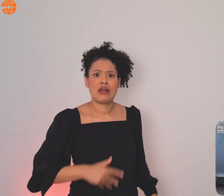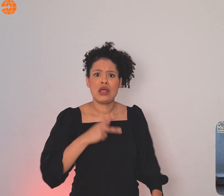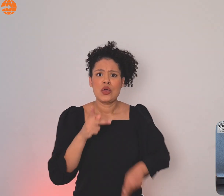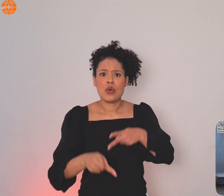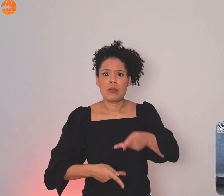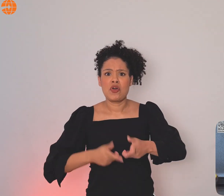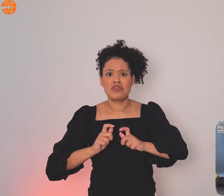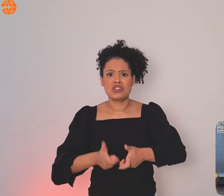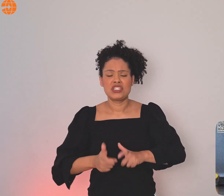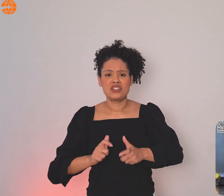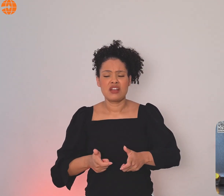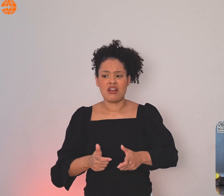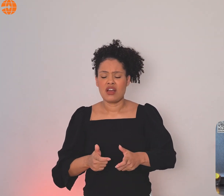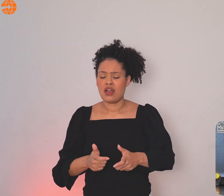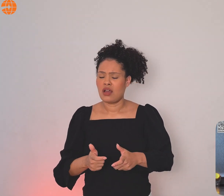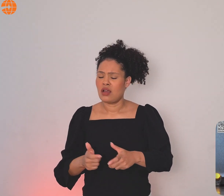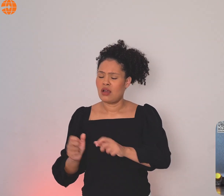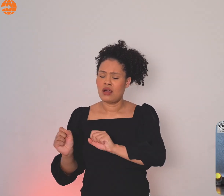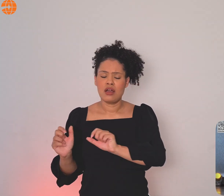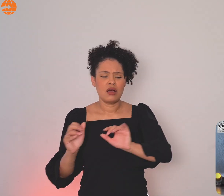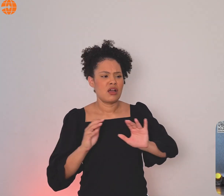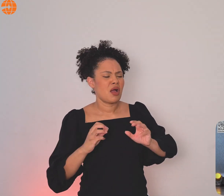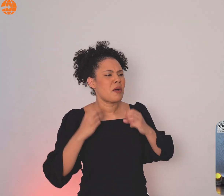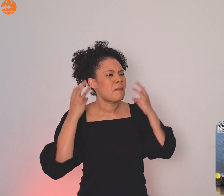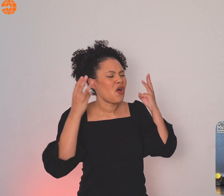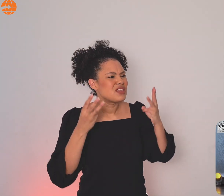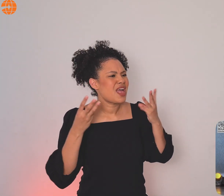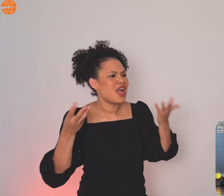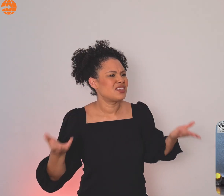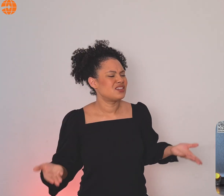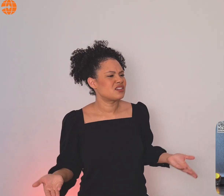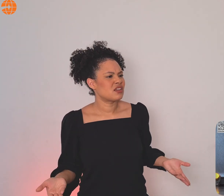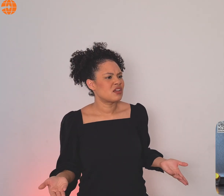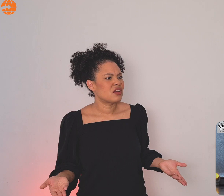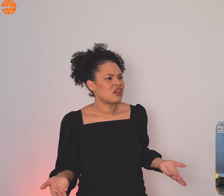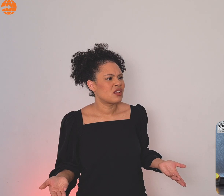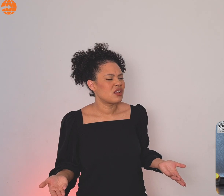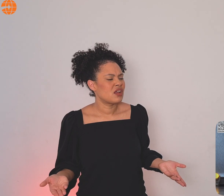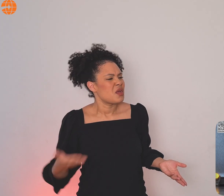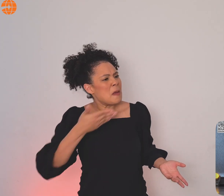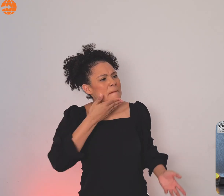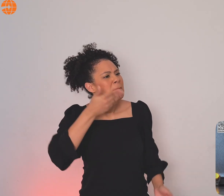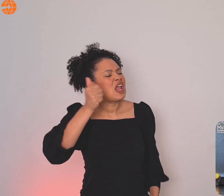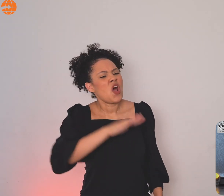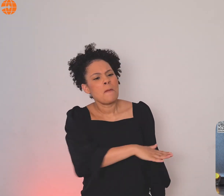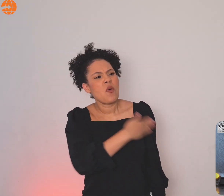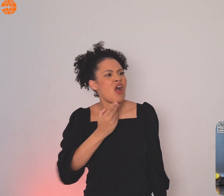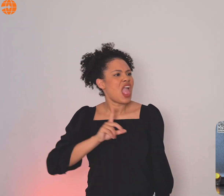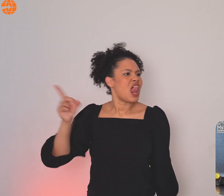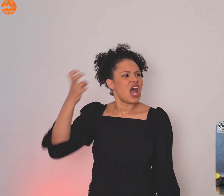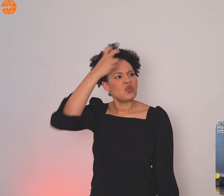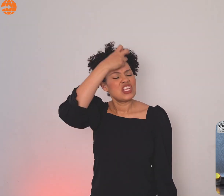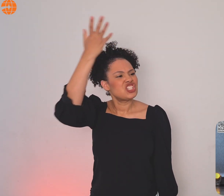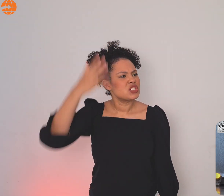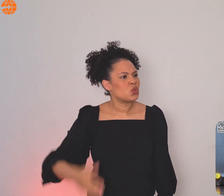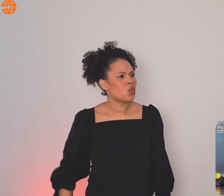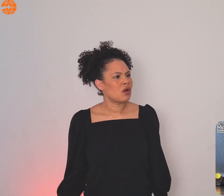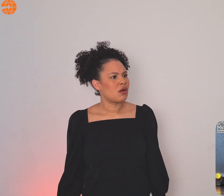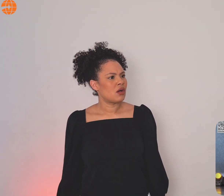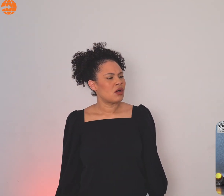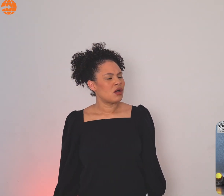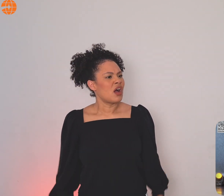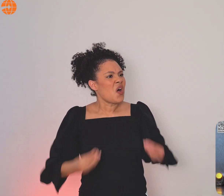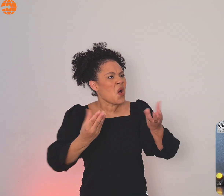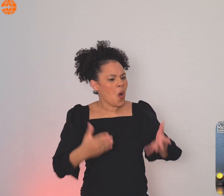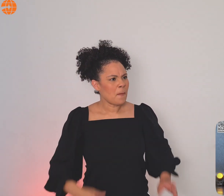falar com Moisés: Moisés, faltou sepulcro lá no Egito, porque você quer que a gente morra, né? Você